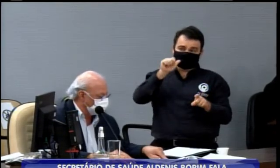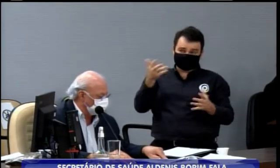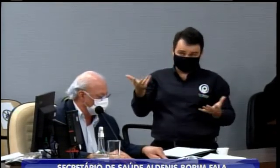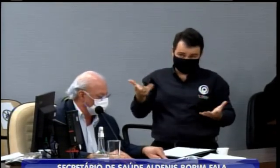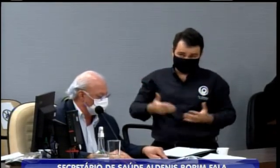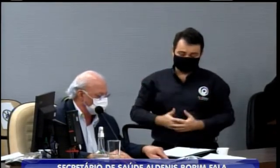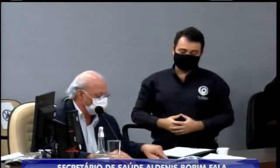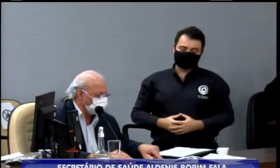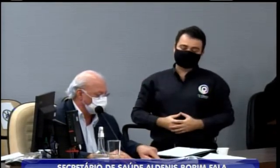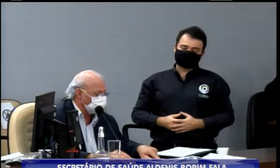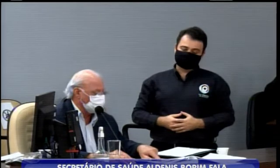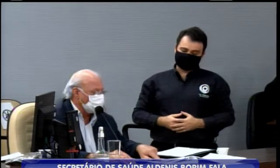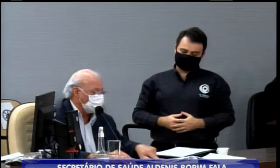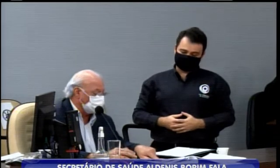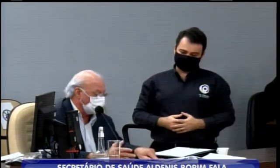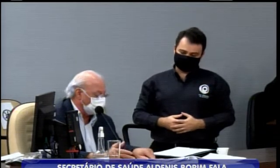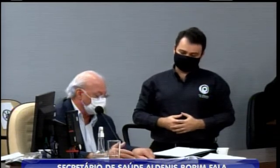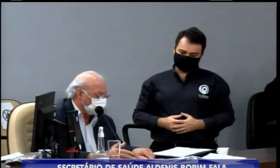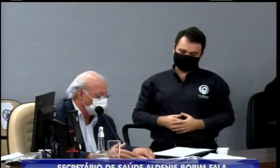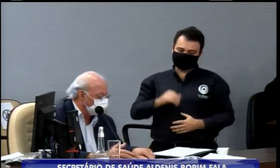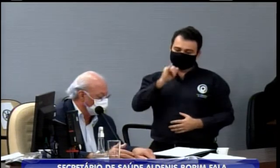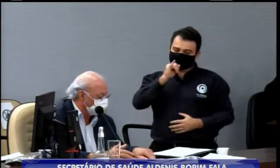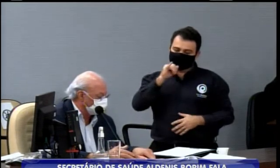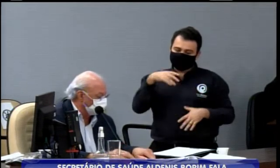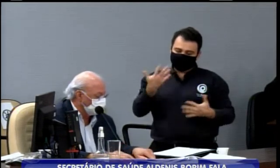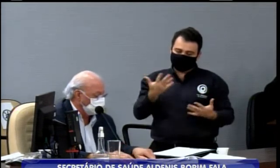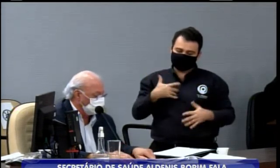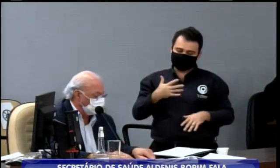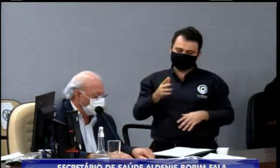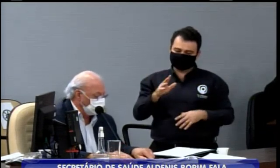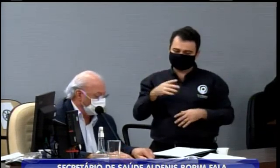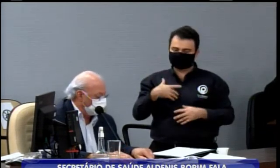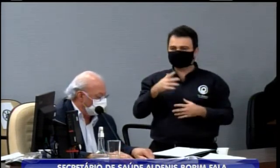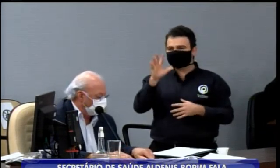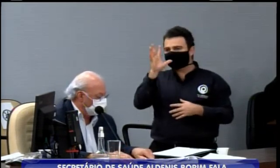coisa que, do geniturinário, 42.